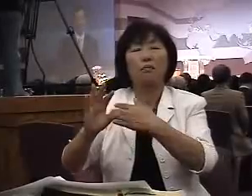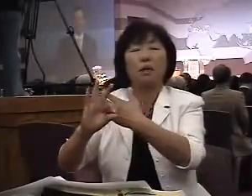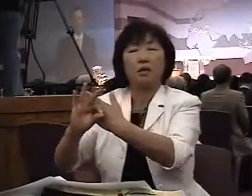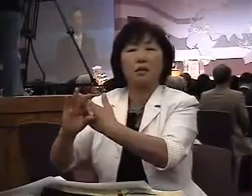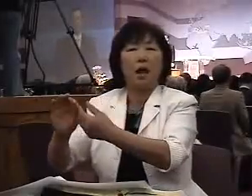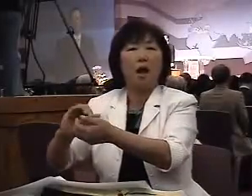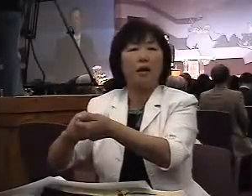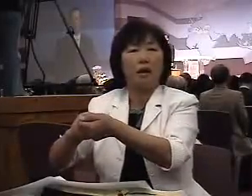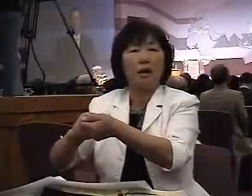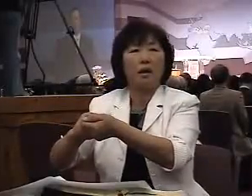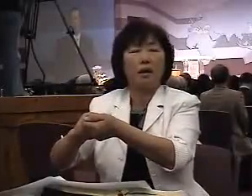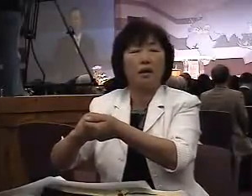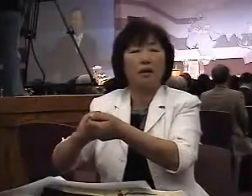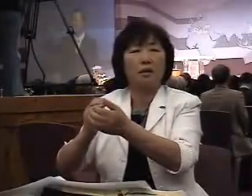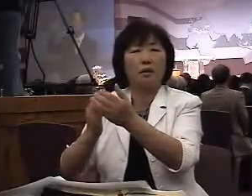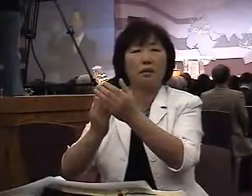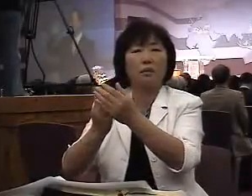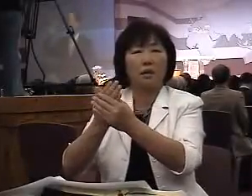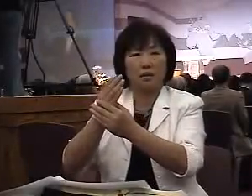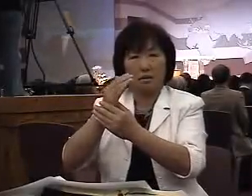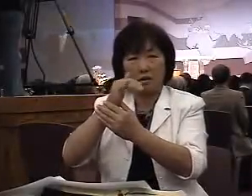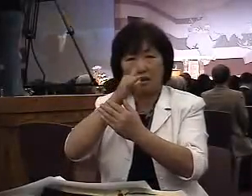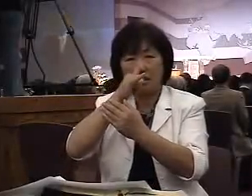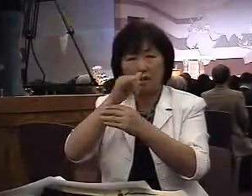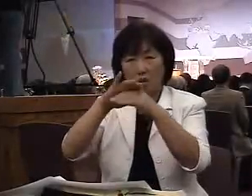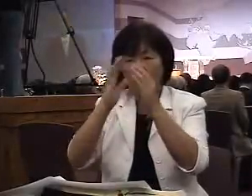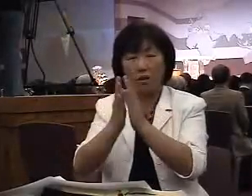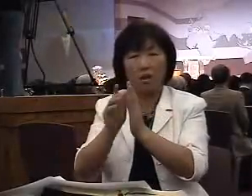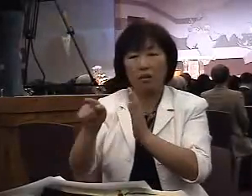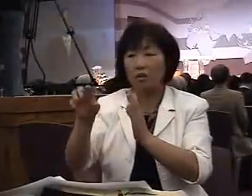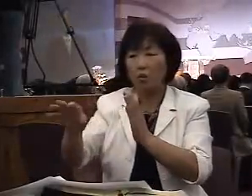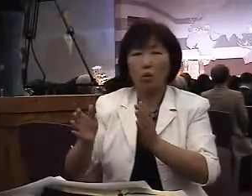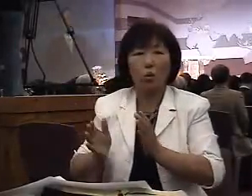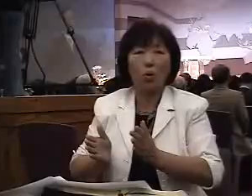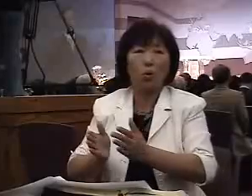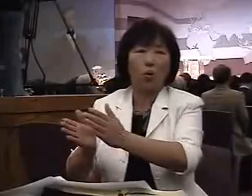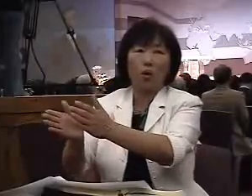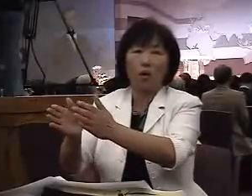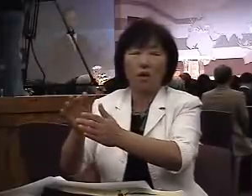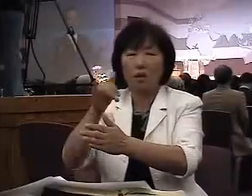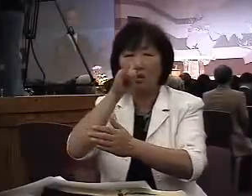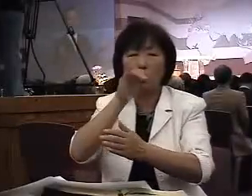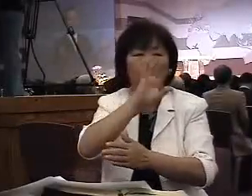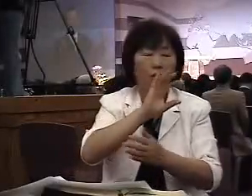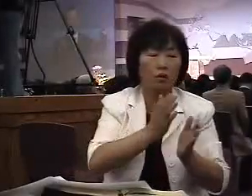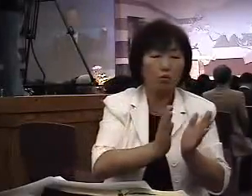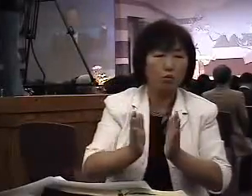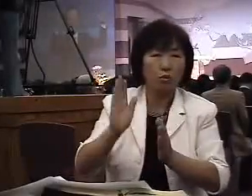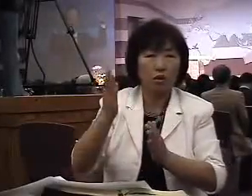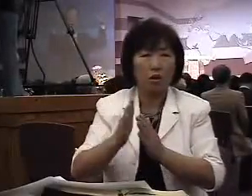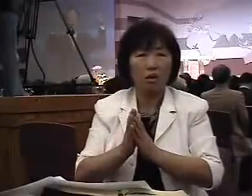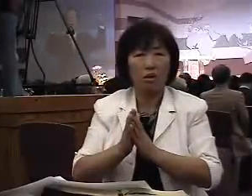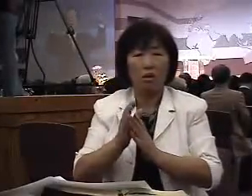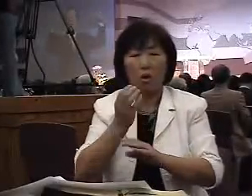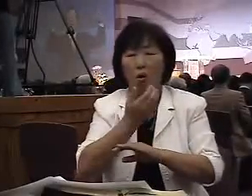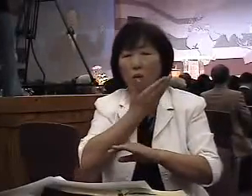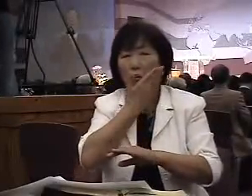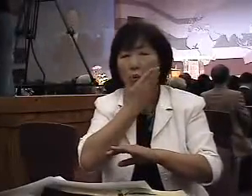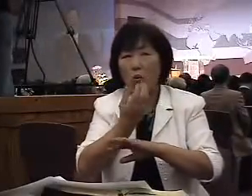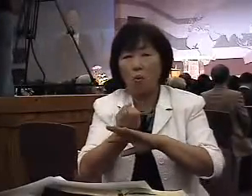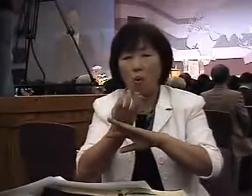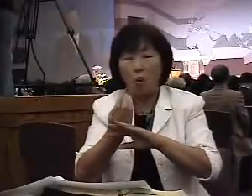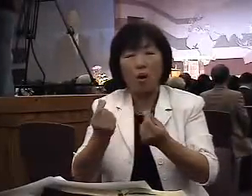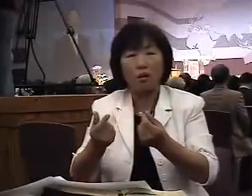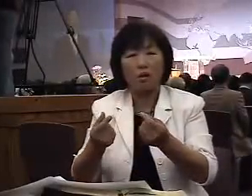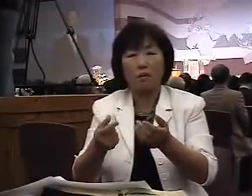보입니다. 전부 다 그쪽으로 가고 있기 때문에 훈련되고 준비된 보화와 같은